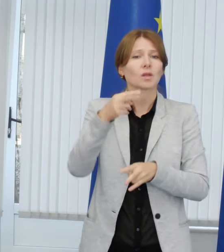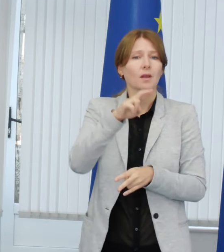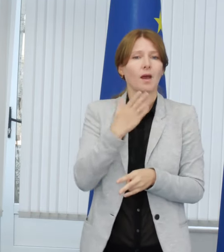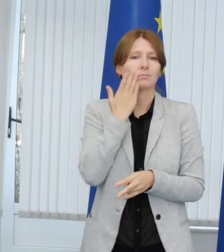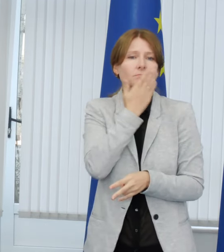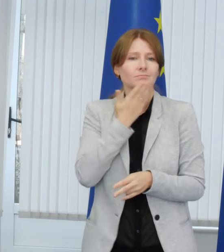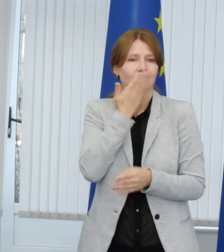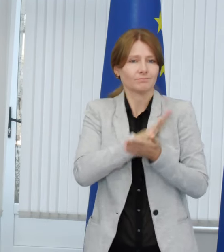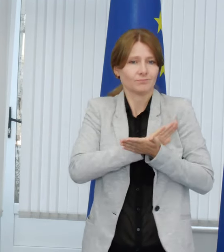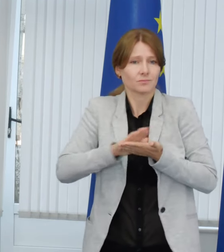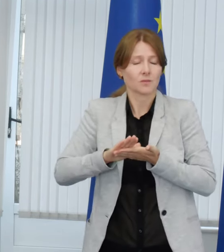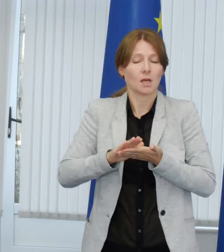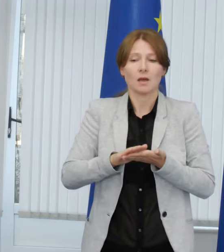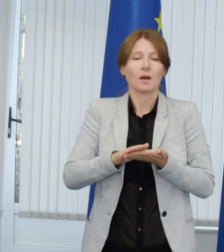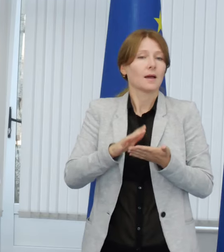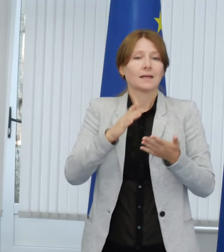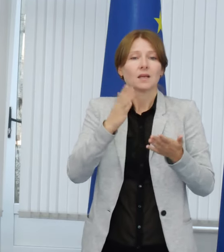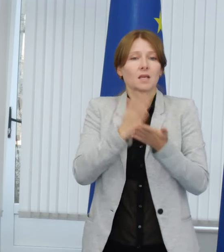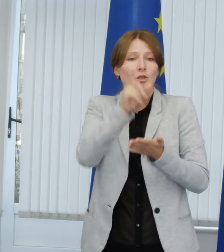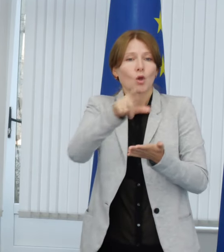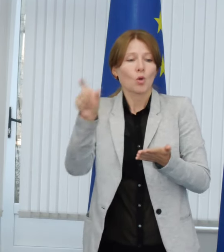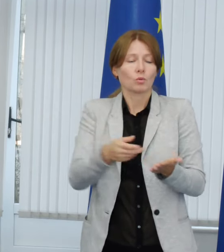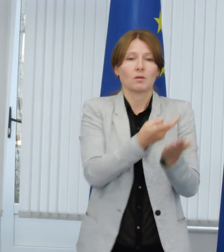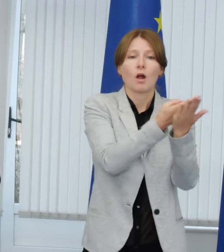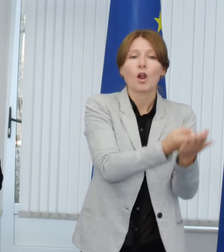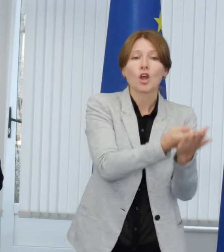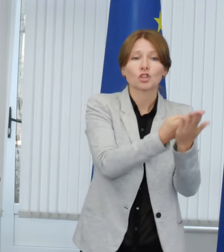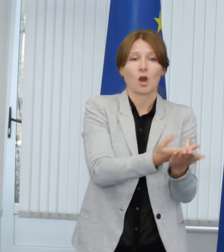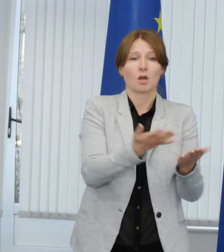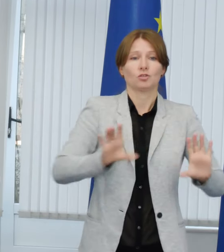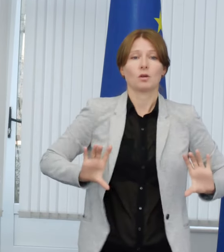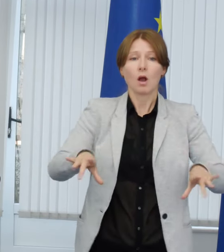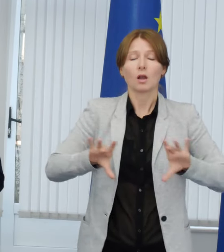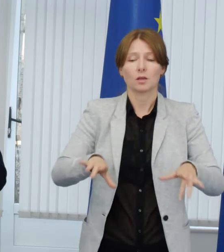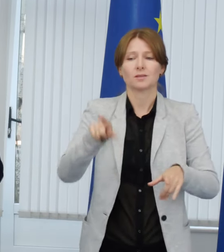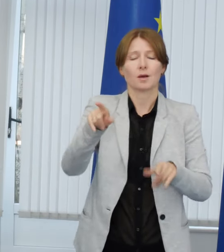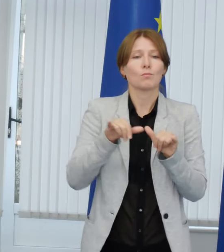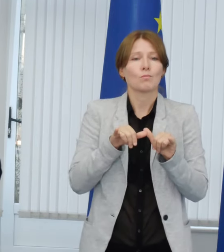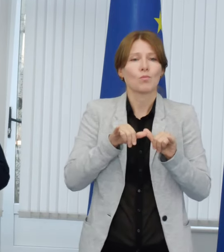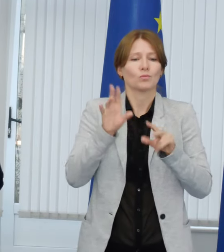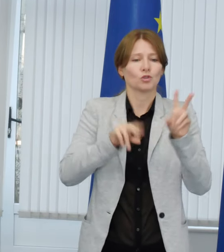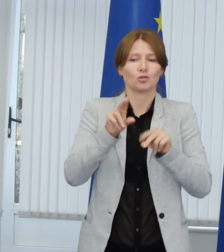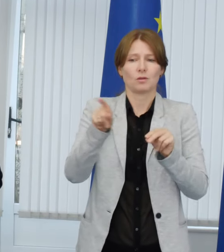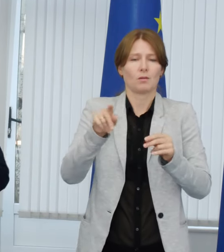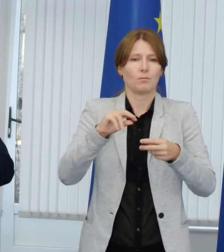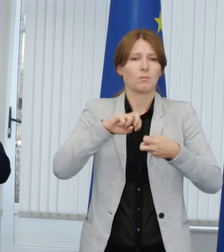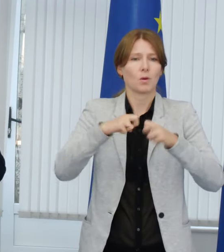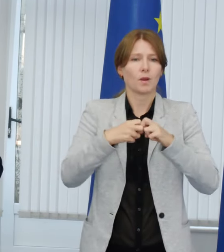sunt mobile, care au dizabilitate severă, care sunt țintite la pat, sunt mult mai mari. Acolo, lingeria de